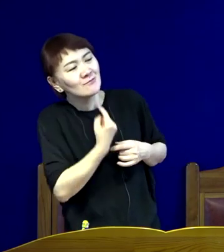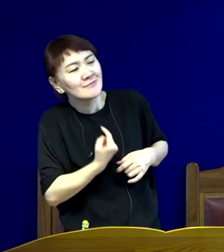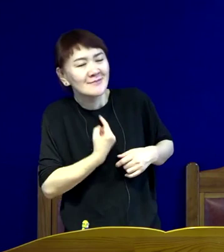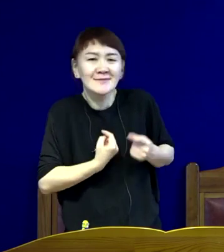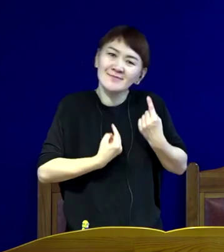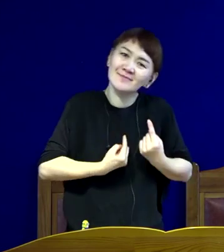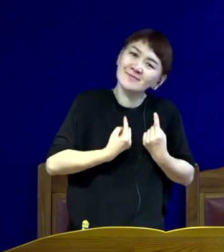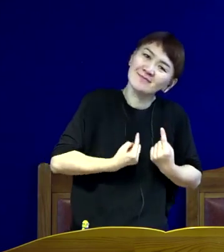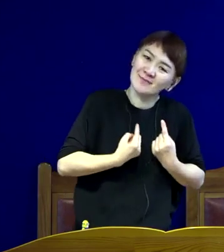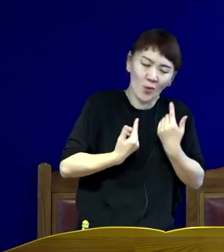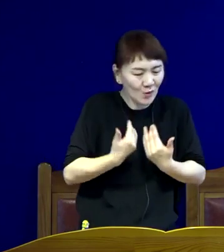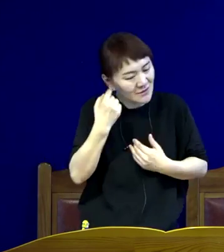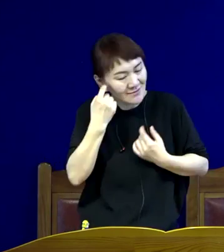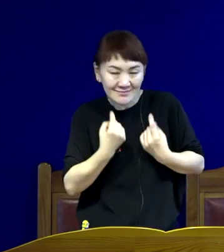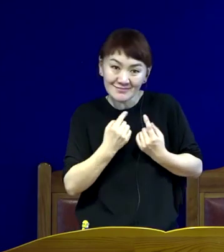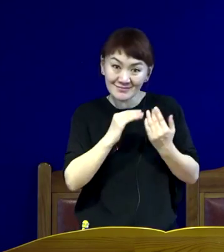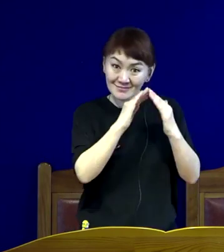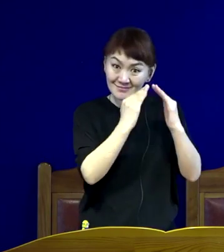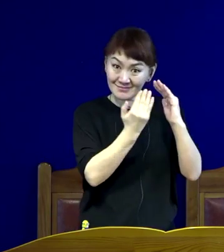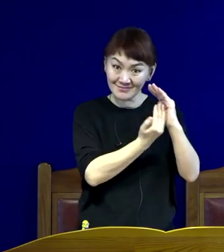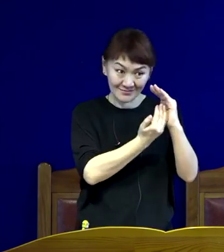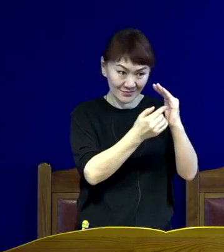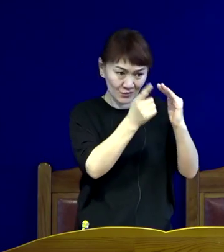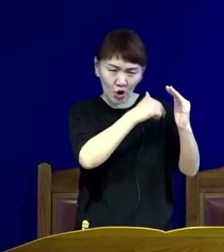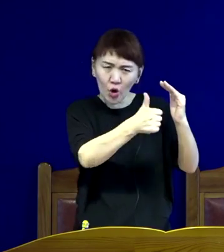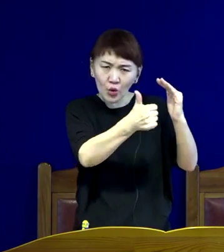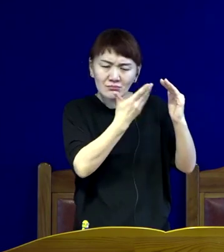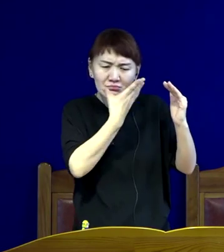сэтгэлтэйгээр аз жаргалтай амьдарч чадах арга нь юу вэ?